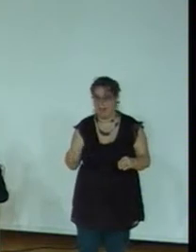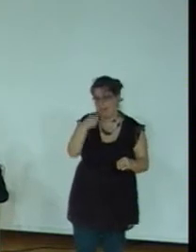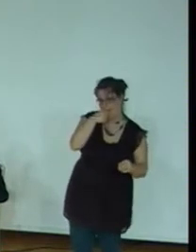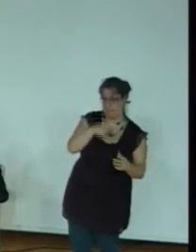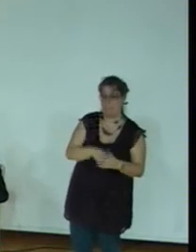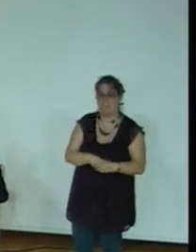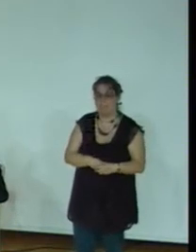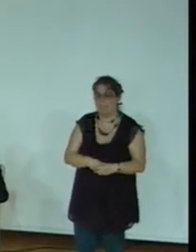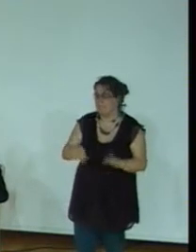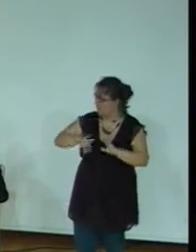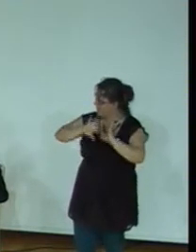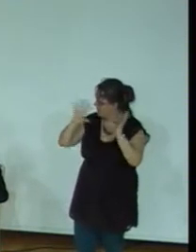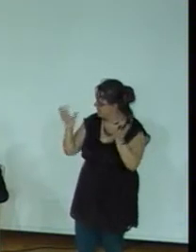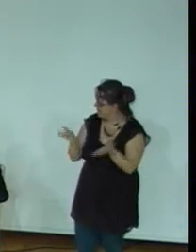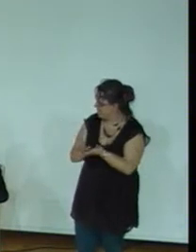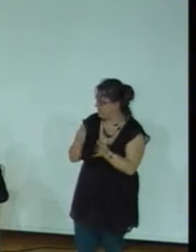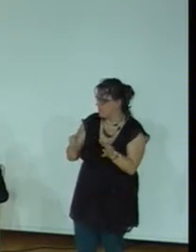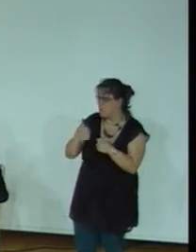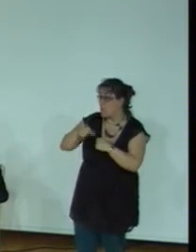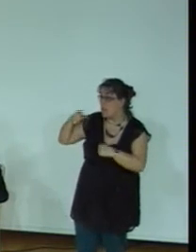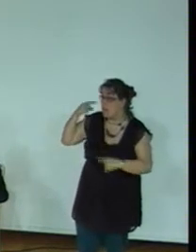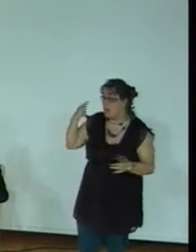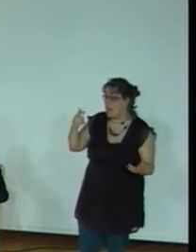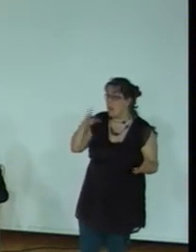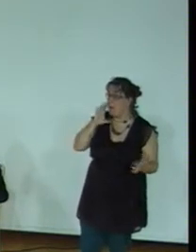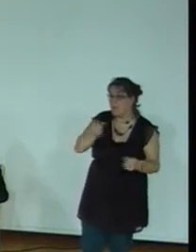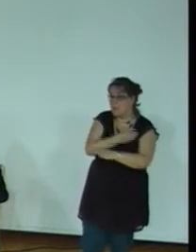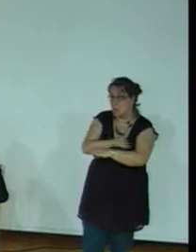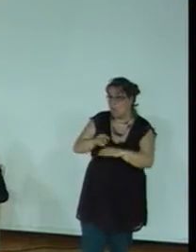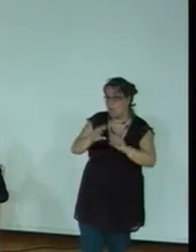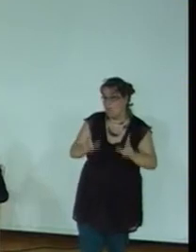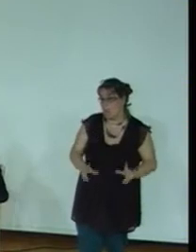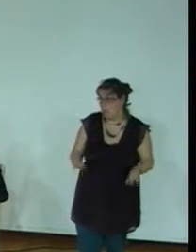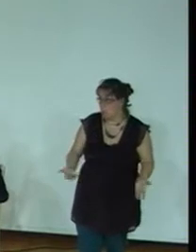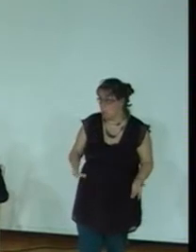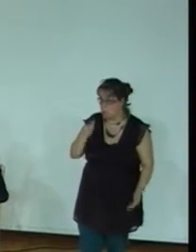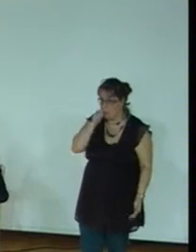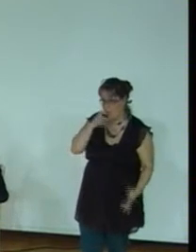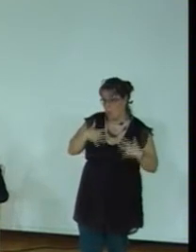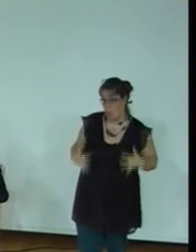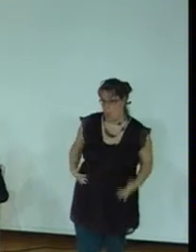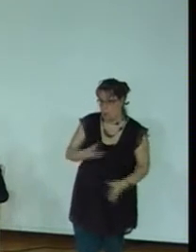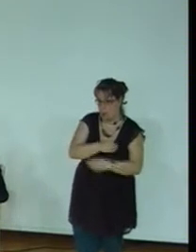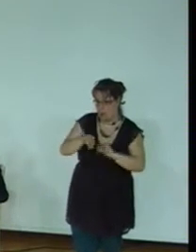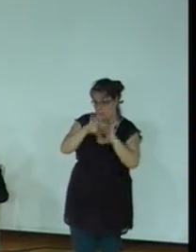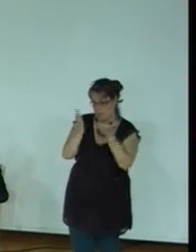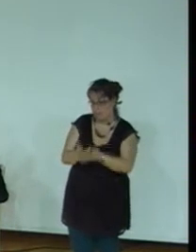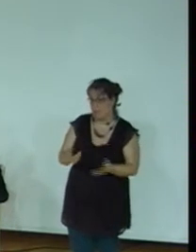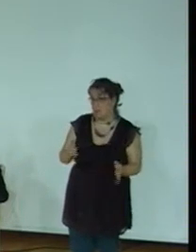que la sécurité... Alors, la semaine dernière, j'aurais dit la sécurité informatique, mais aujourd'hui, on peut dire la sécurité tout court. La sécurité, elle est dans un sale